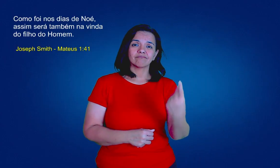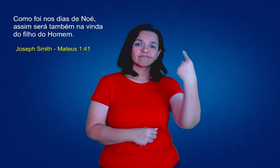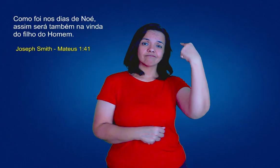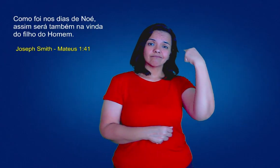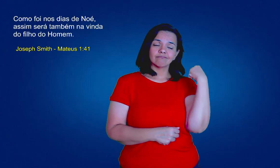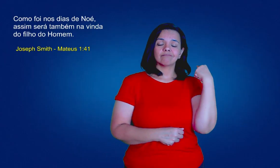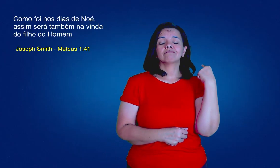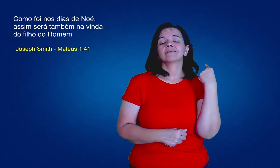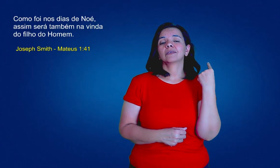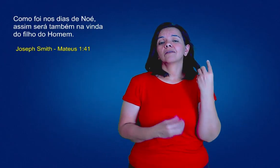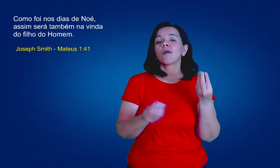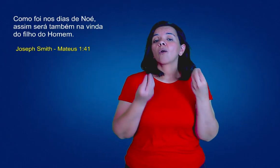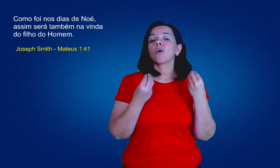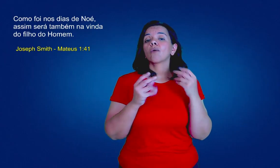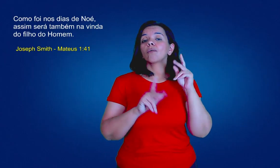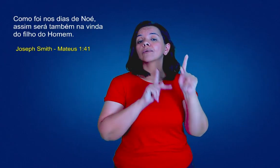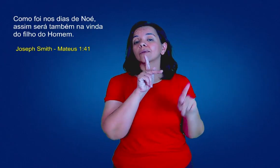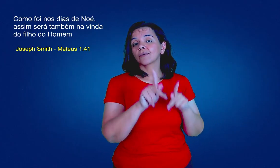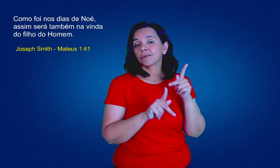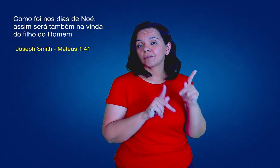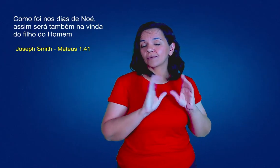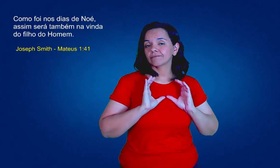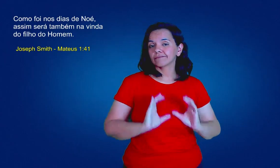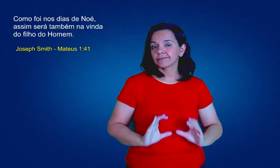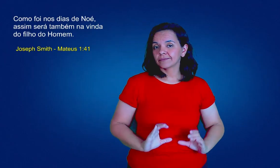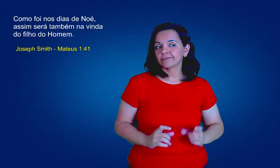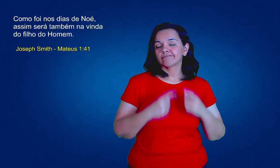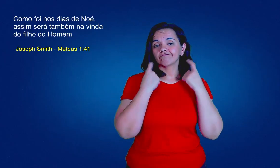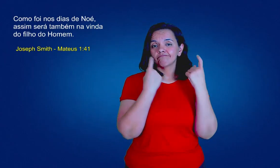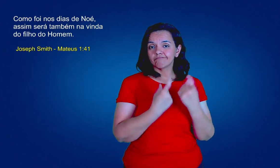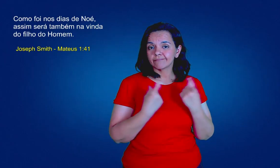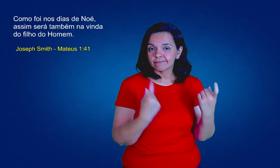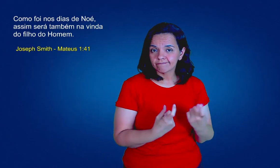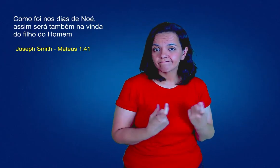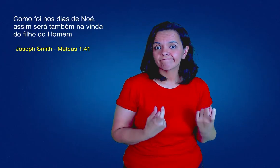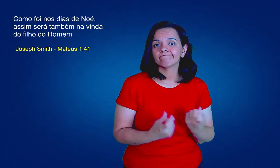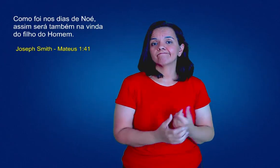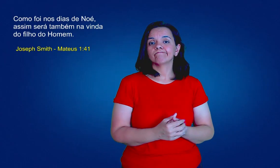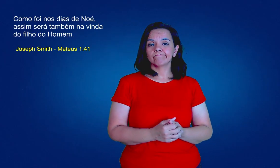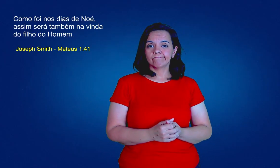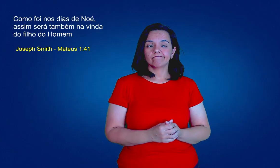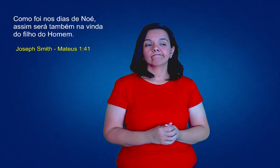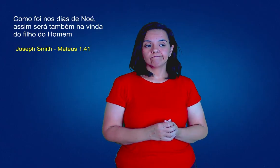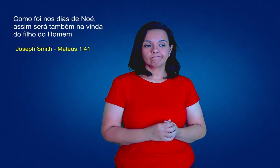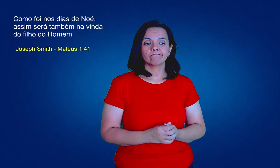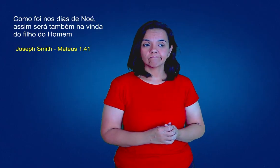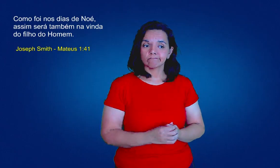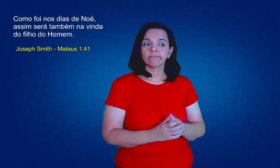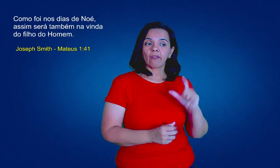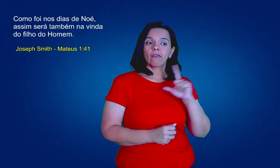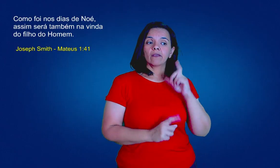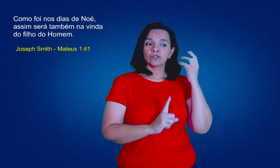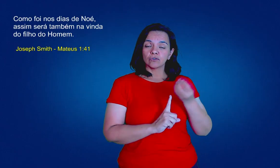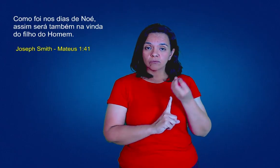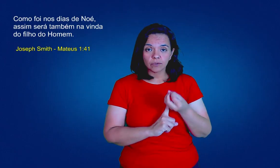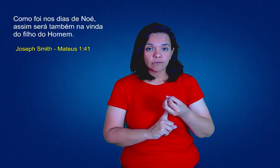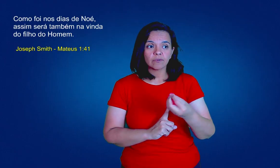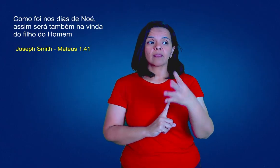Nós entendemos que assim como era o povo naquela época e suas características iníquas, assim também é